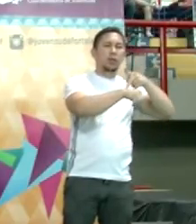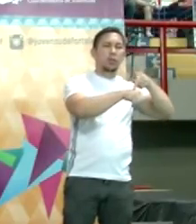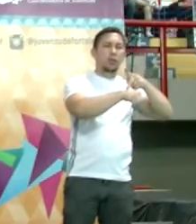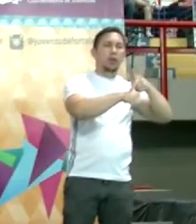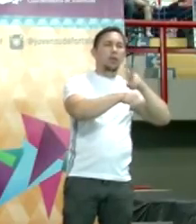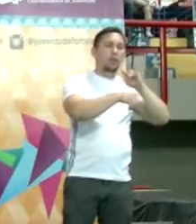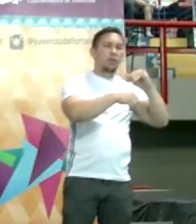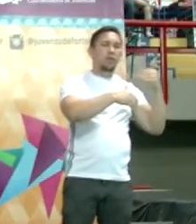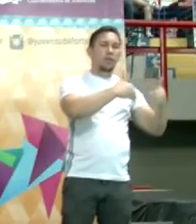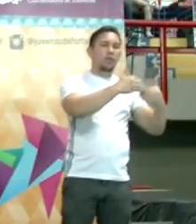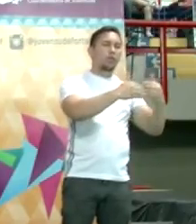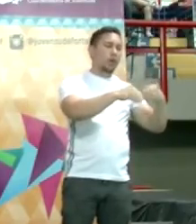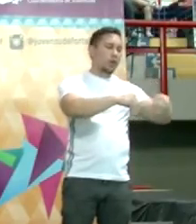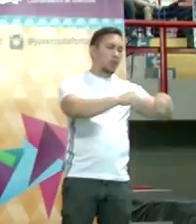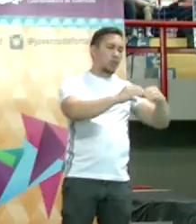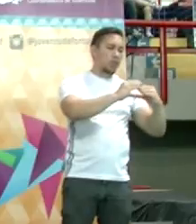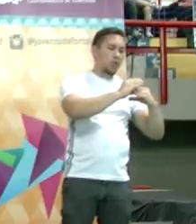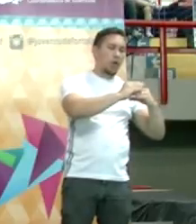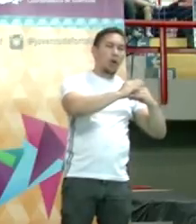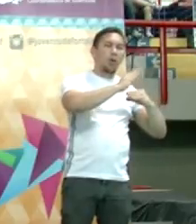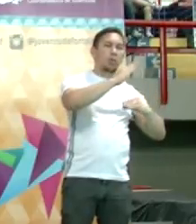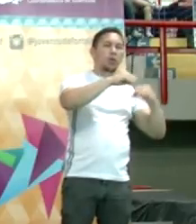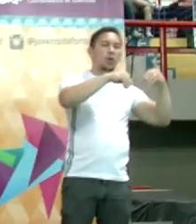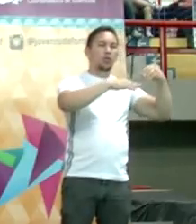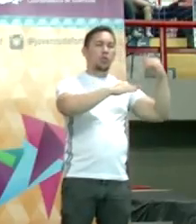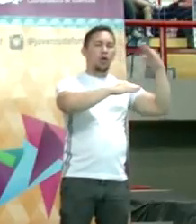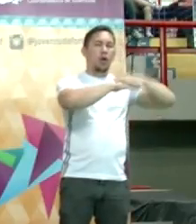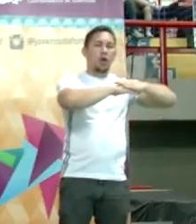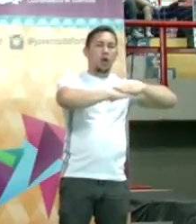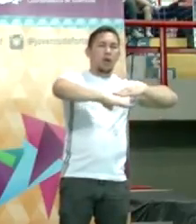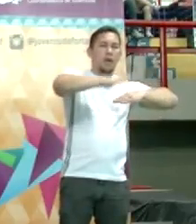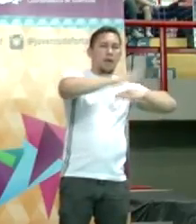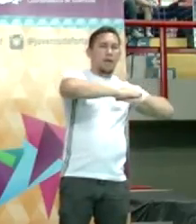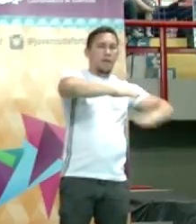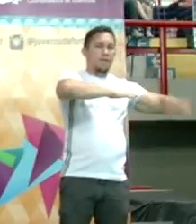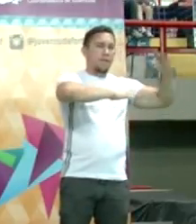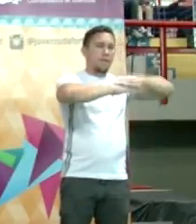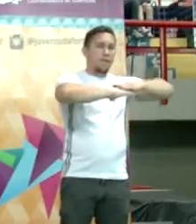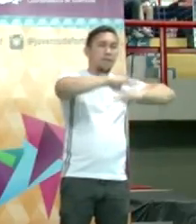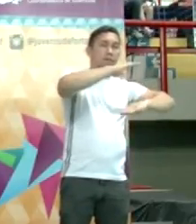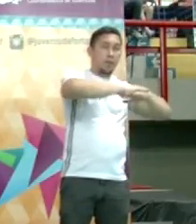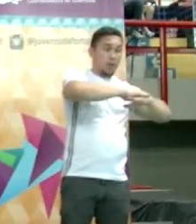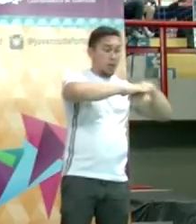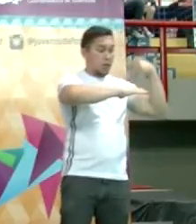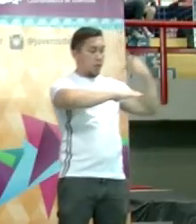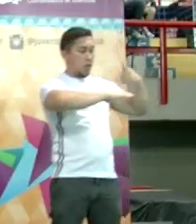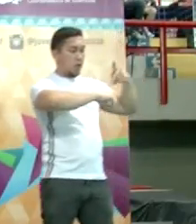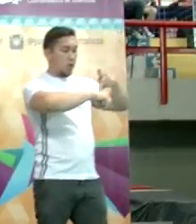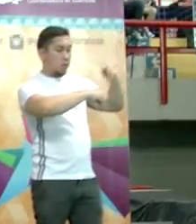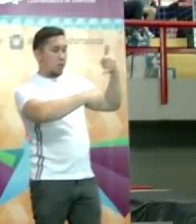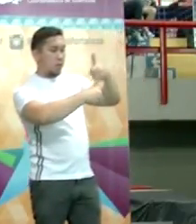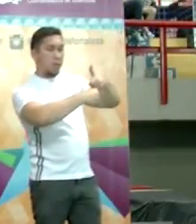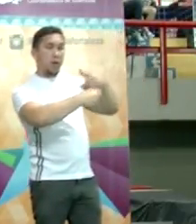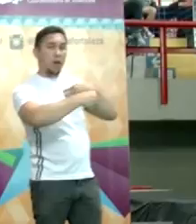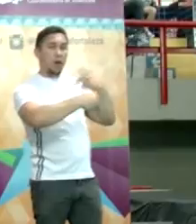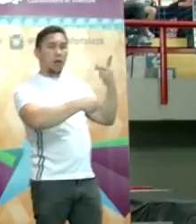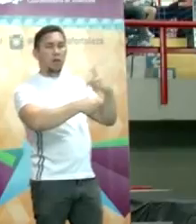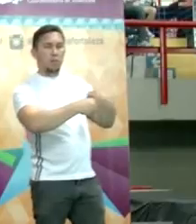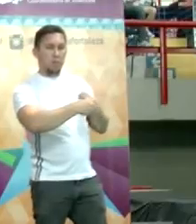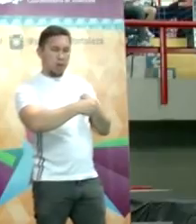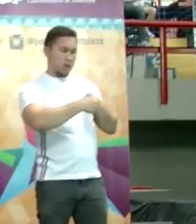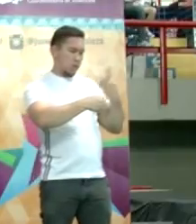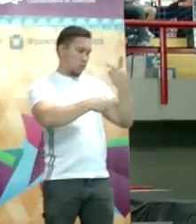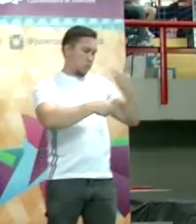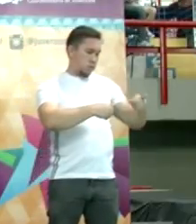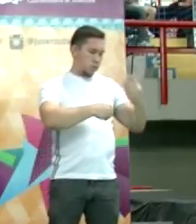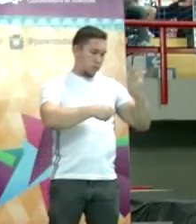vai acontecer nesse tipo de terreno sedimentar. Lá você tem uma grande reserva. O petróleo ele é formado a partir de matéria orgânica,